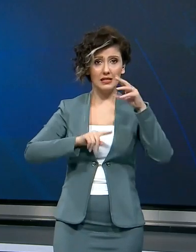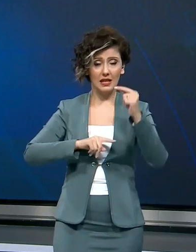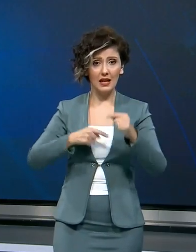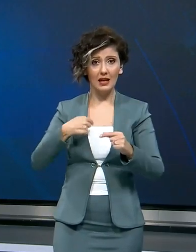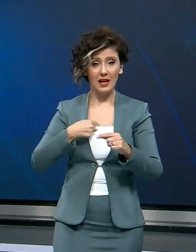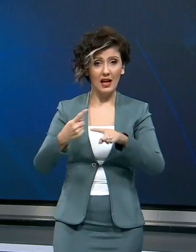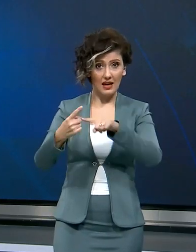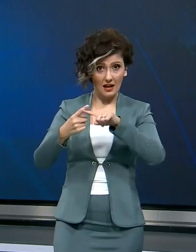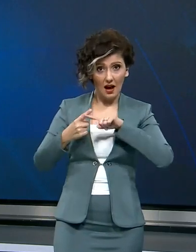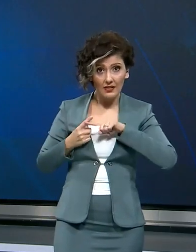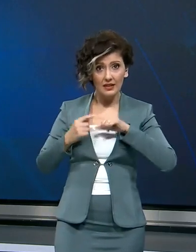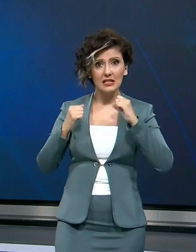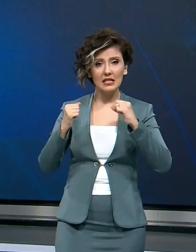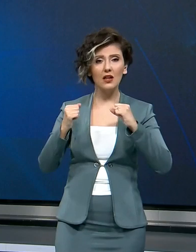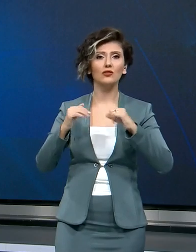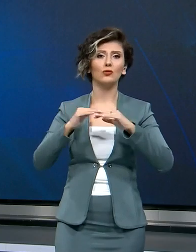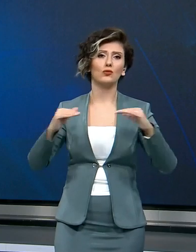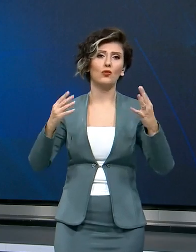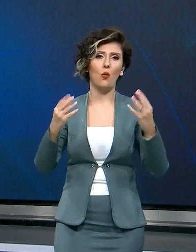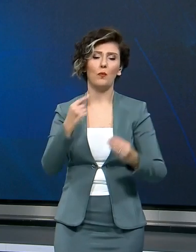sağlayacak düzeye çekmek.